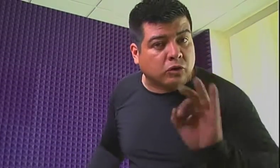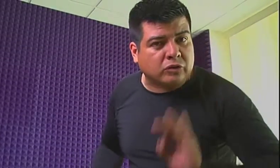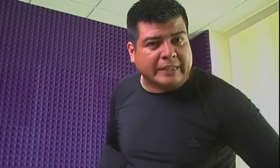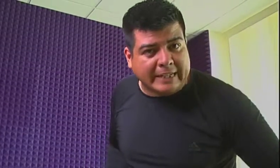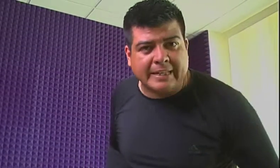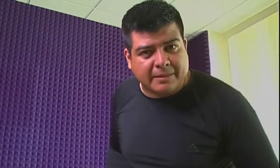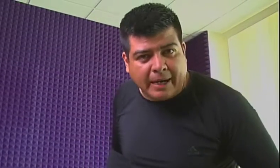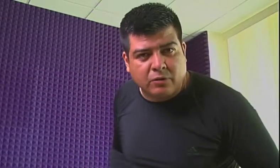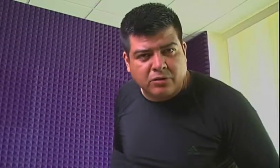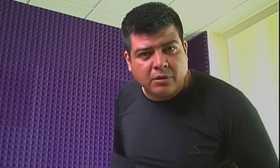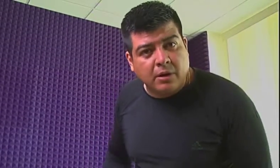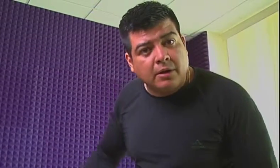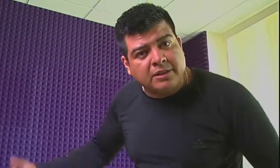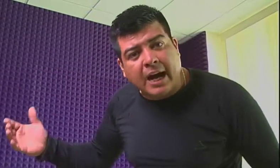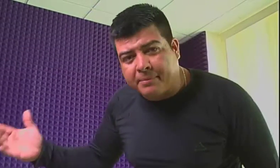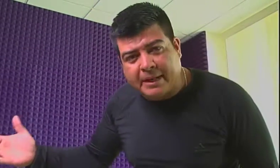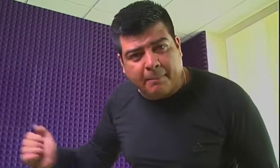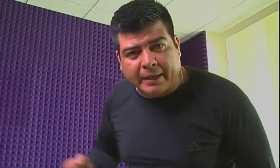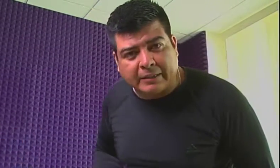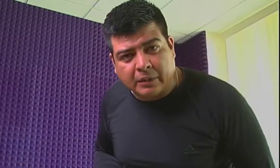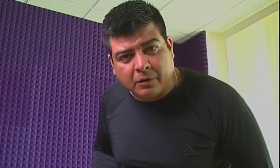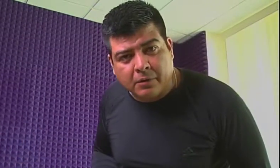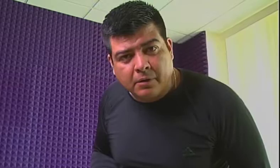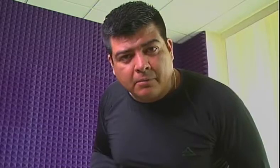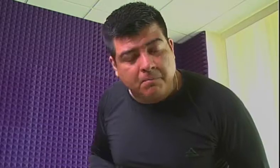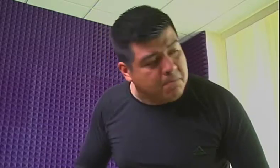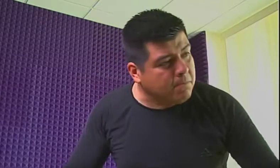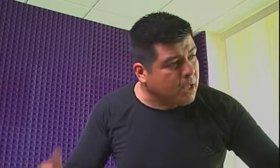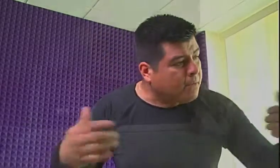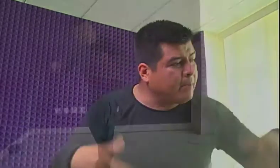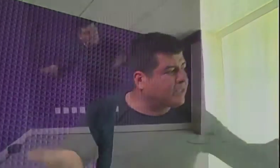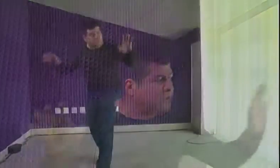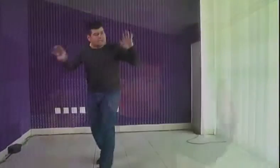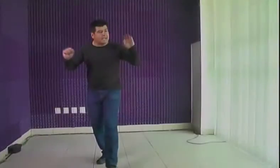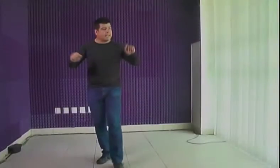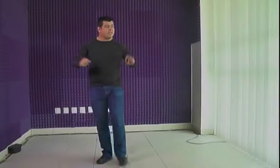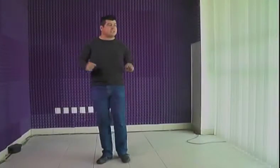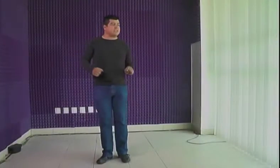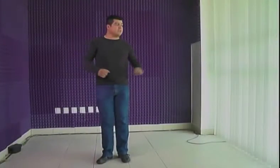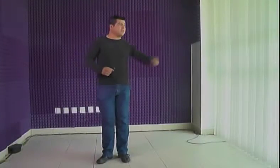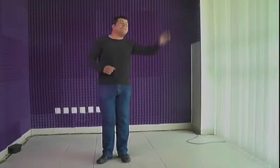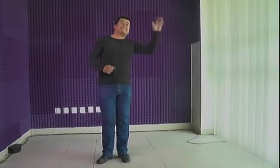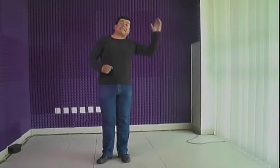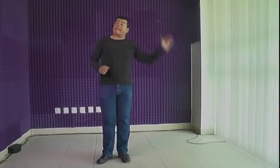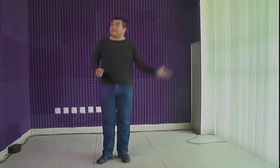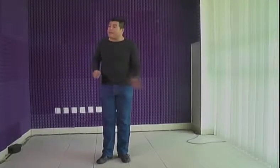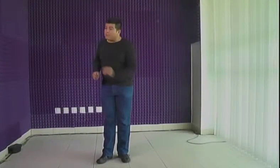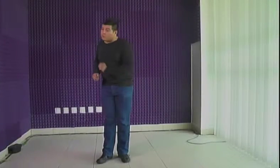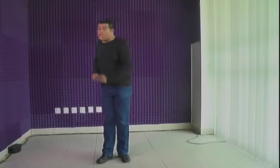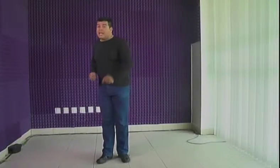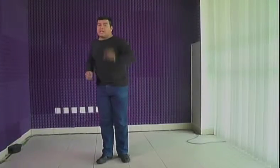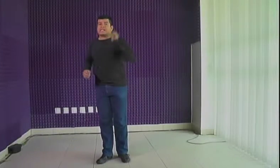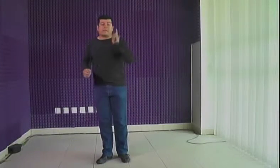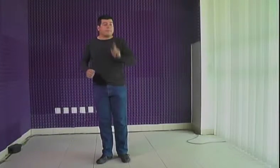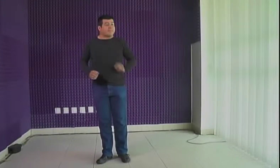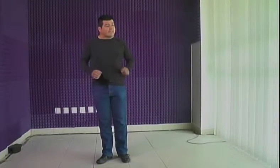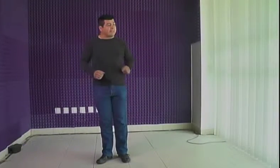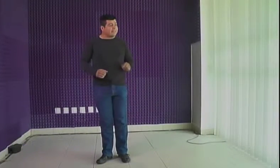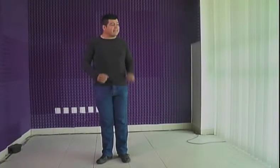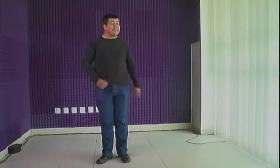tres reyes magos ya habían partido. Melchor en aquella ocasión dijo: "No pasa nada, vámonos. Él sabe perfectamente que